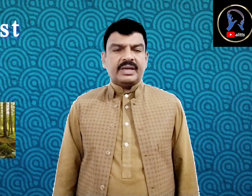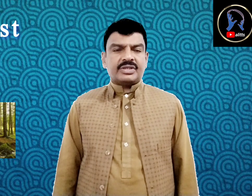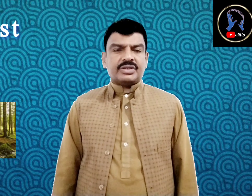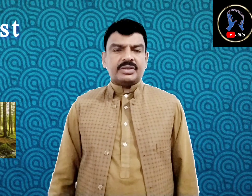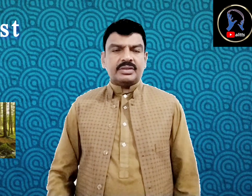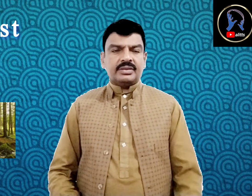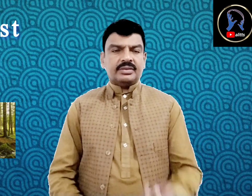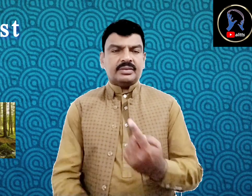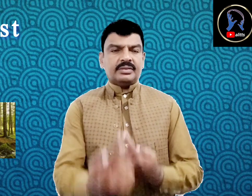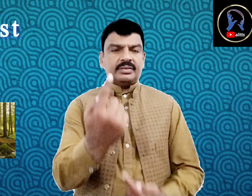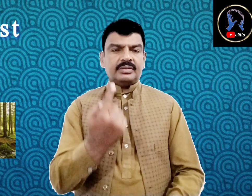फॉरेस्ट।